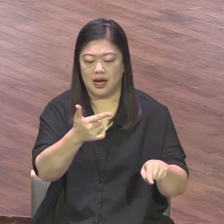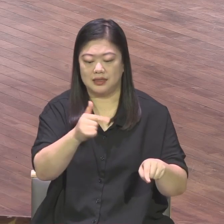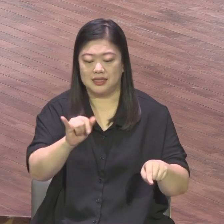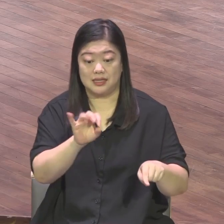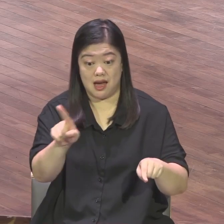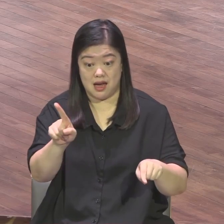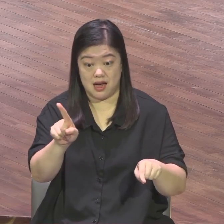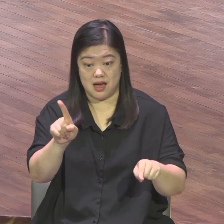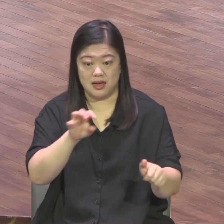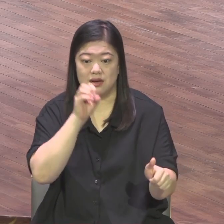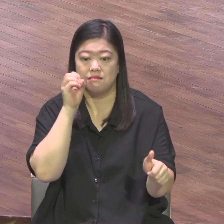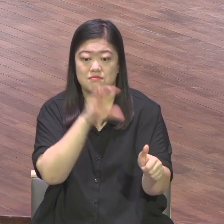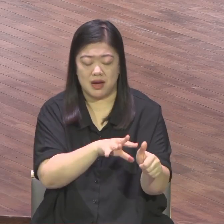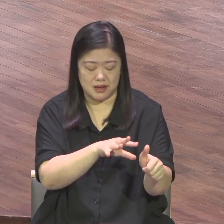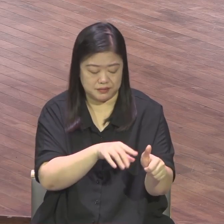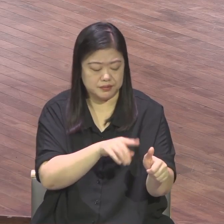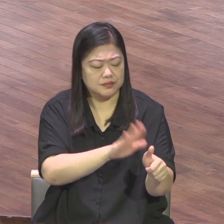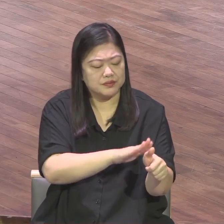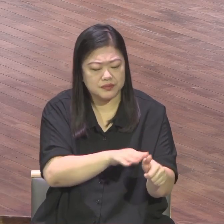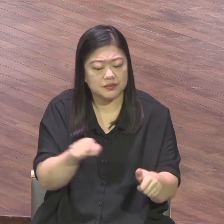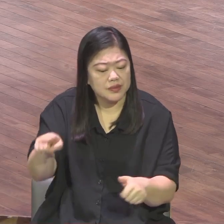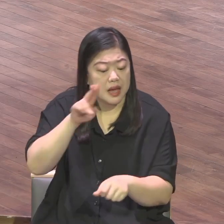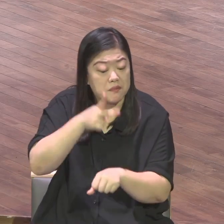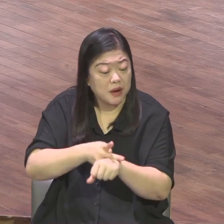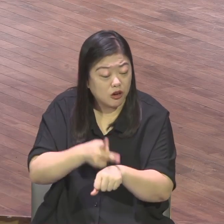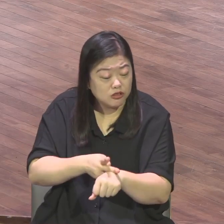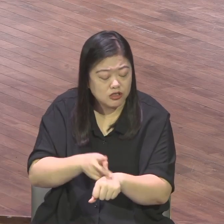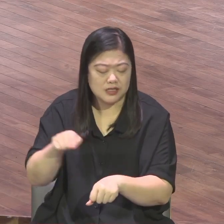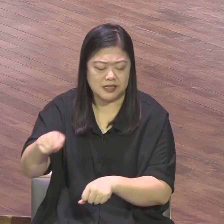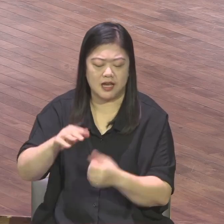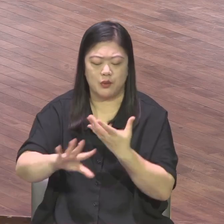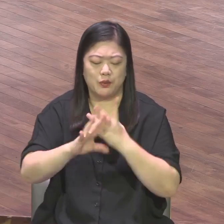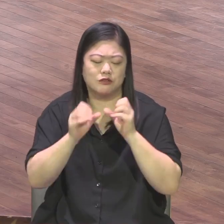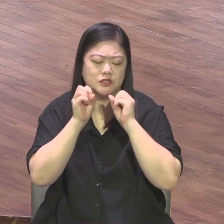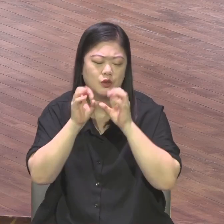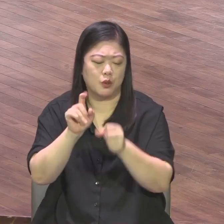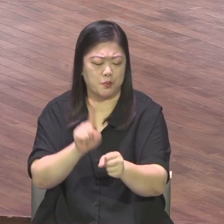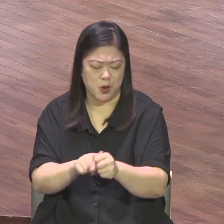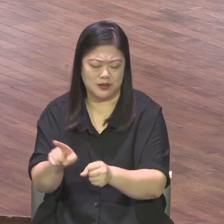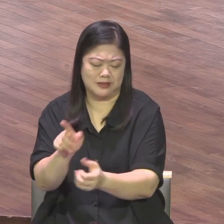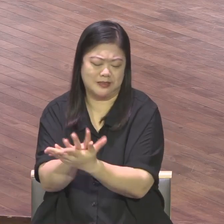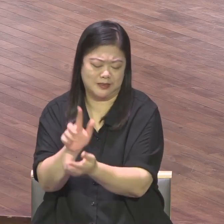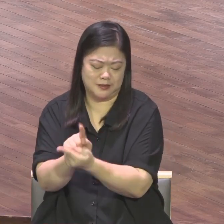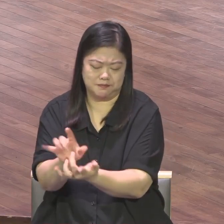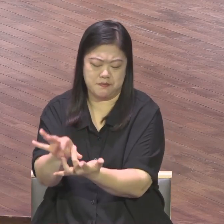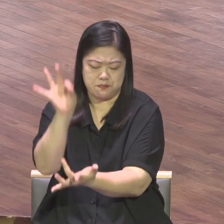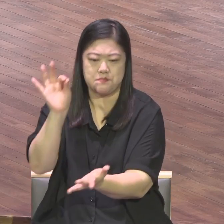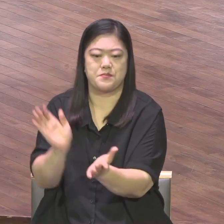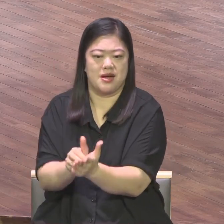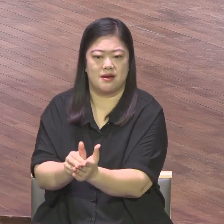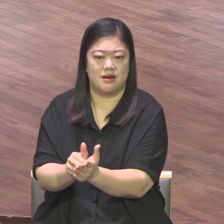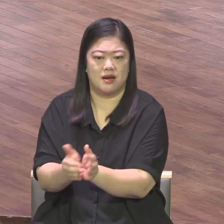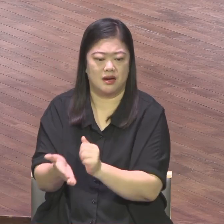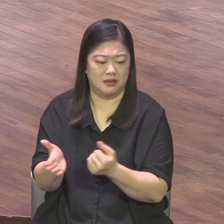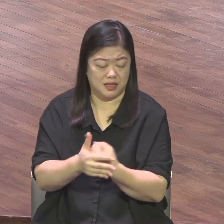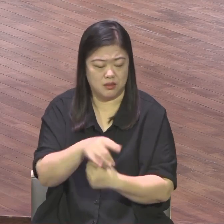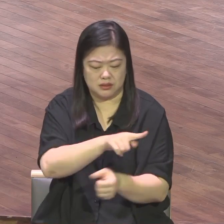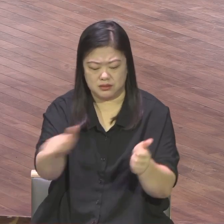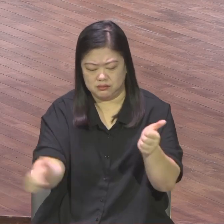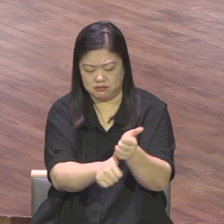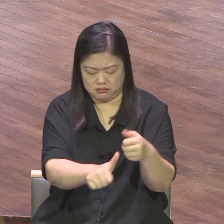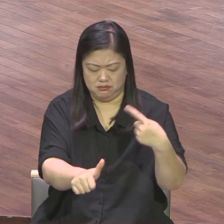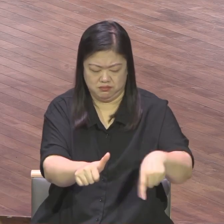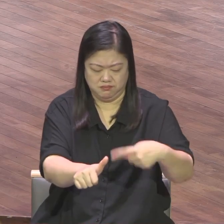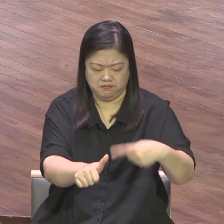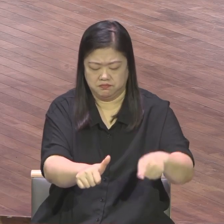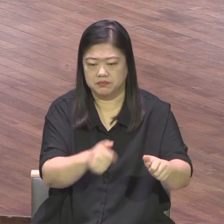그릇이라. 자, 사도 바울에게는 이것이 평생 언약이 됐어요. 자, 이방인과 유대인에게 복음을